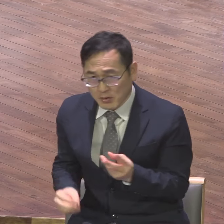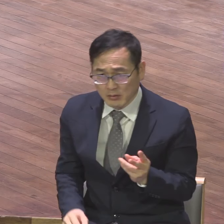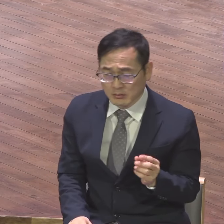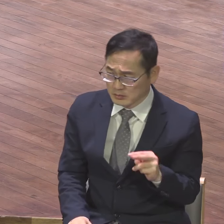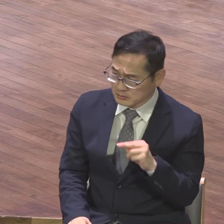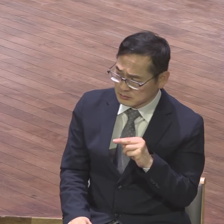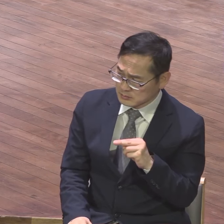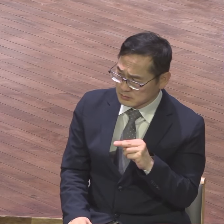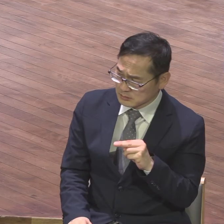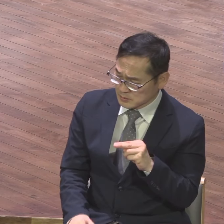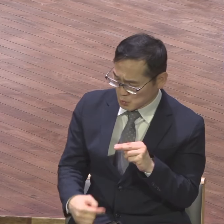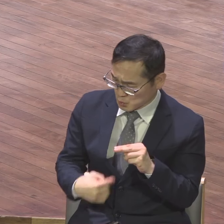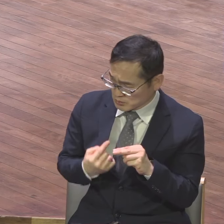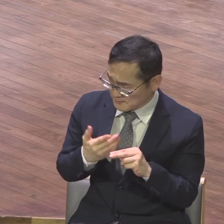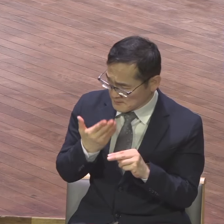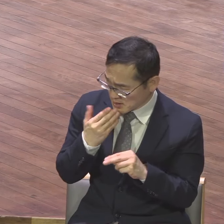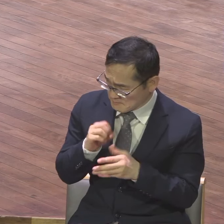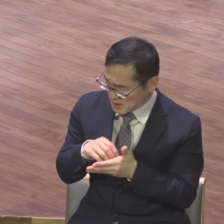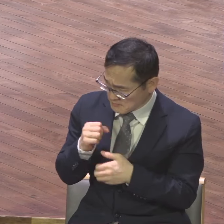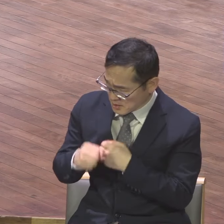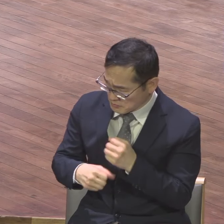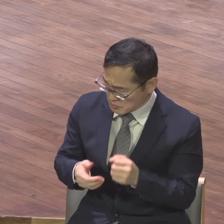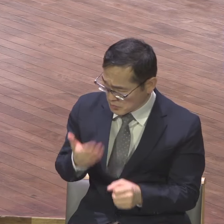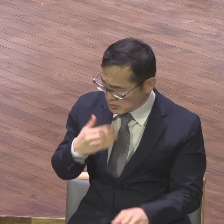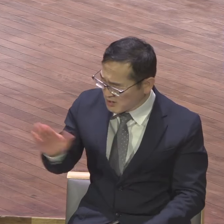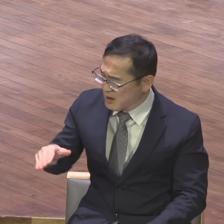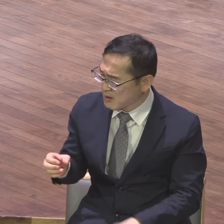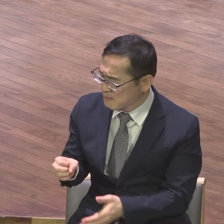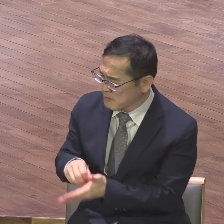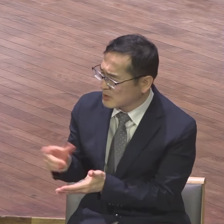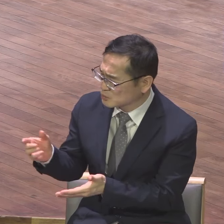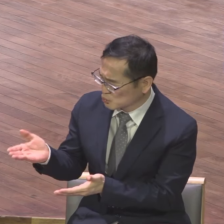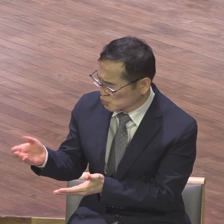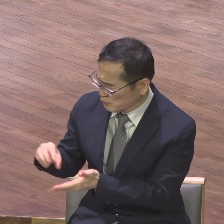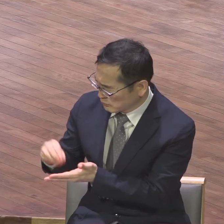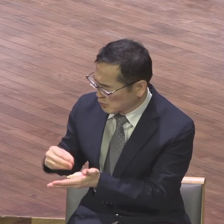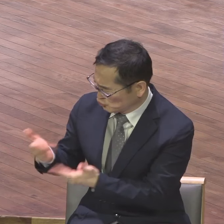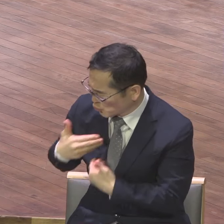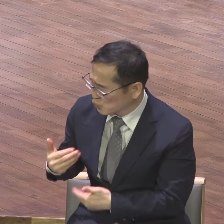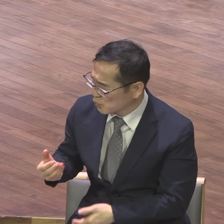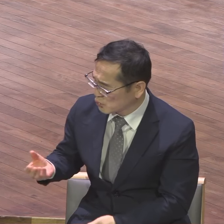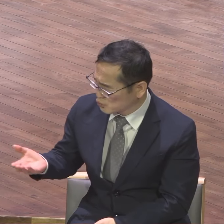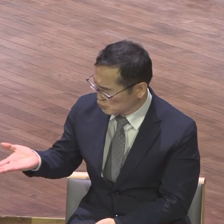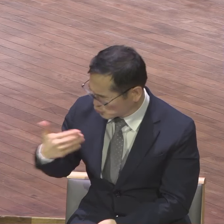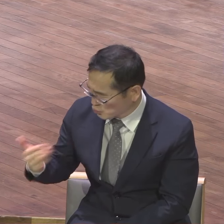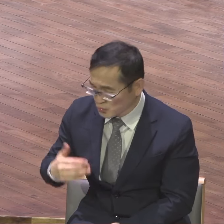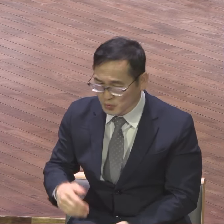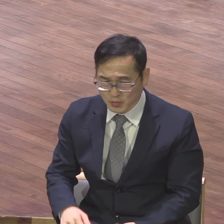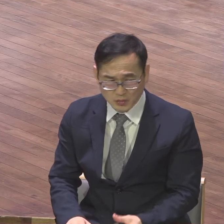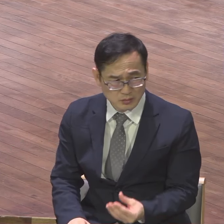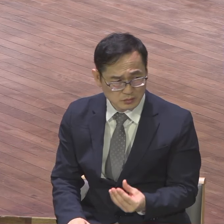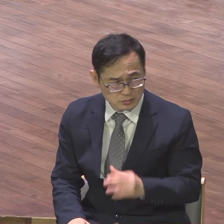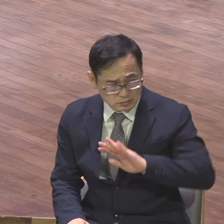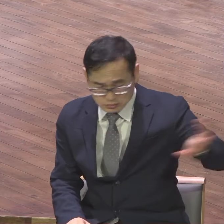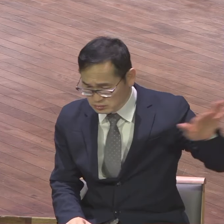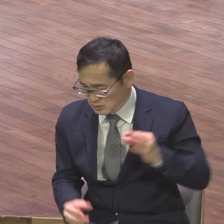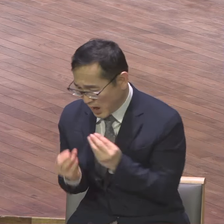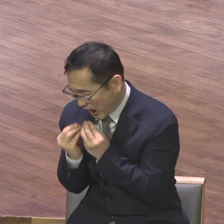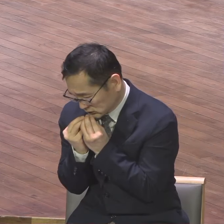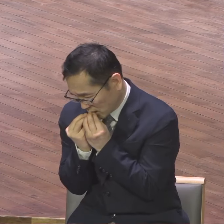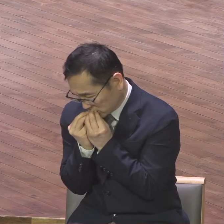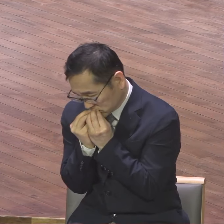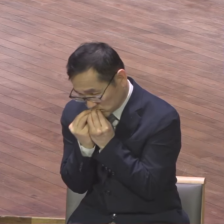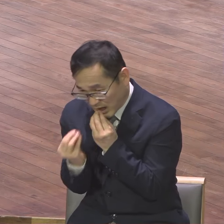자기 혼자만 열심히 빵을 먹고 있어요. 그래서 한 청년이 빵 좀 달라, 나도 좀 달라. 그러니까 뭐 듣는 둥 마는 둥